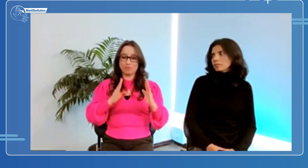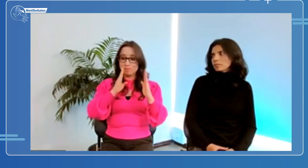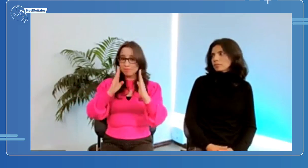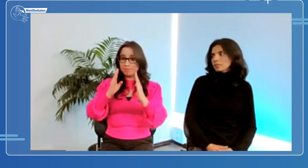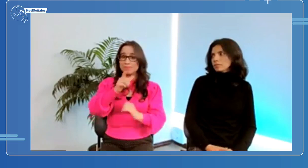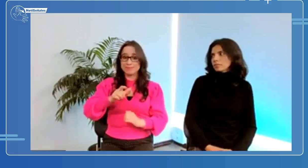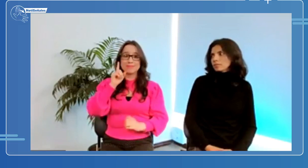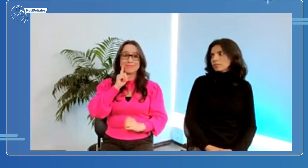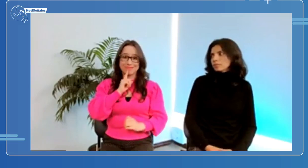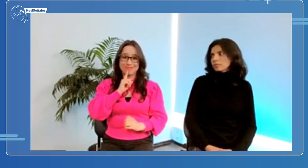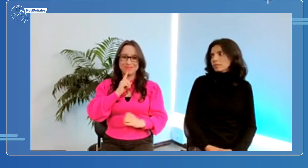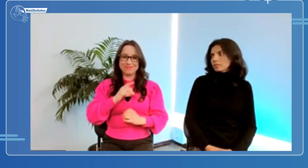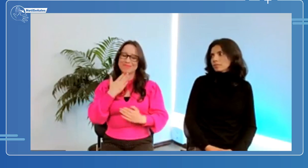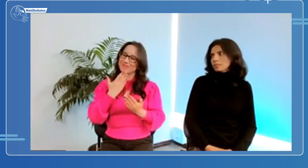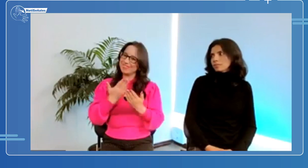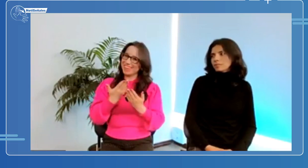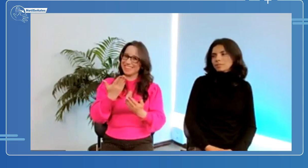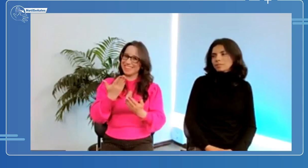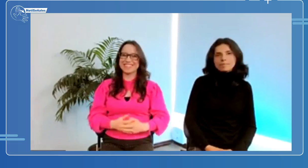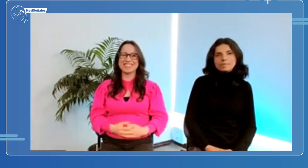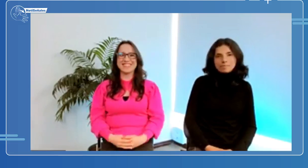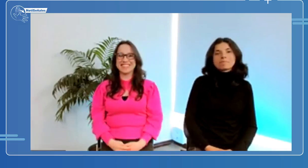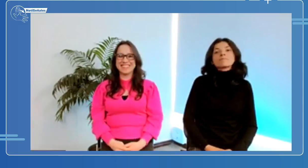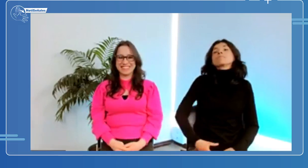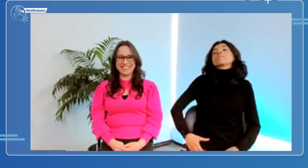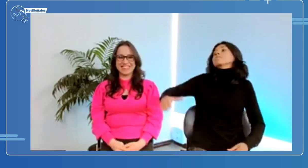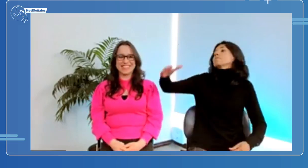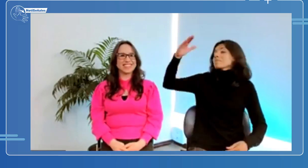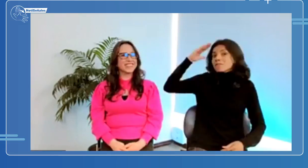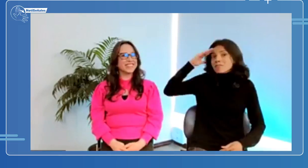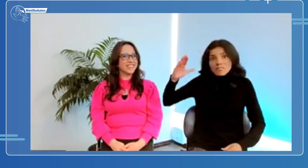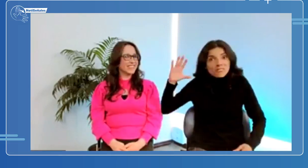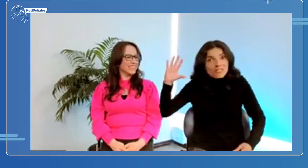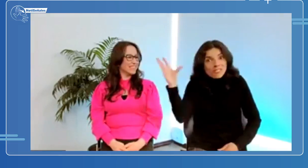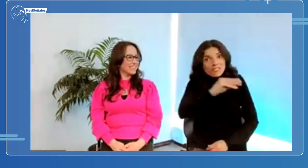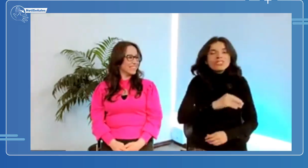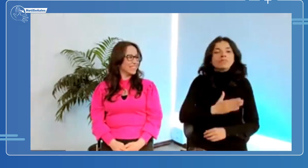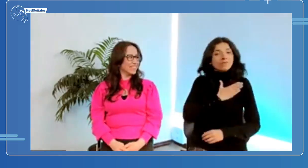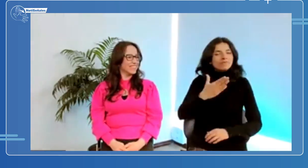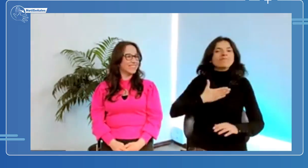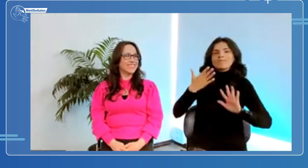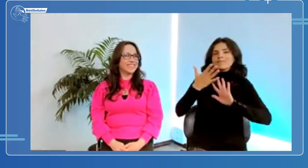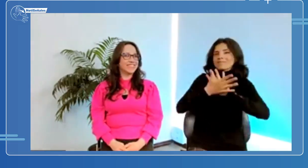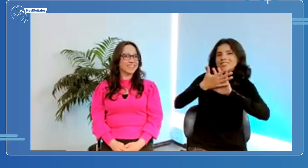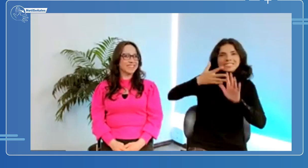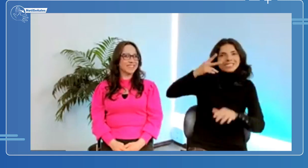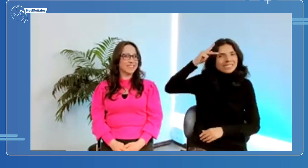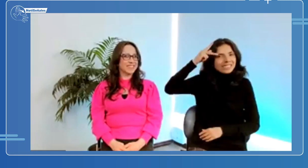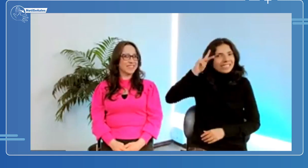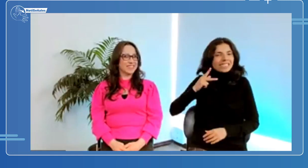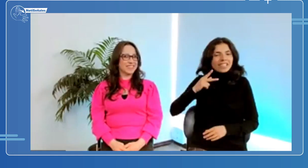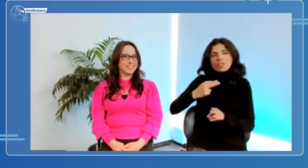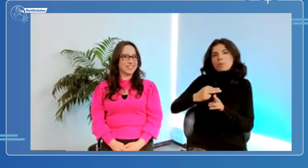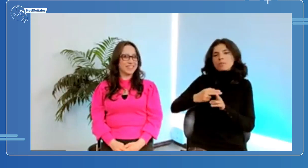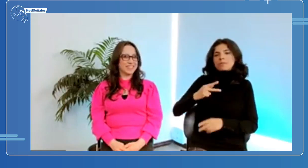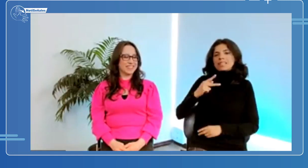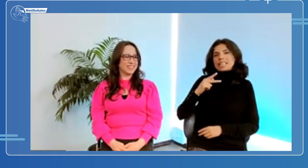área de auxiliar administrativa, atiendo a los ciudadanos que se Bueno, acercan. un gran saludo para todos. Esta es mi seña.